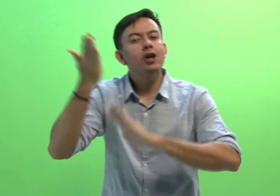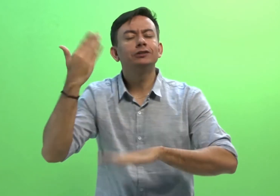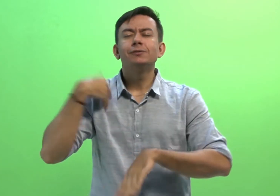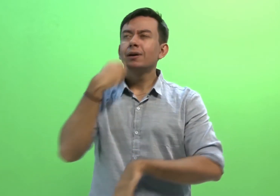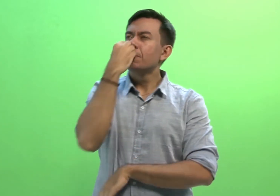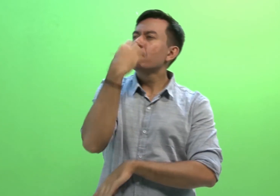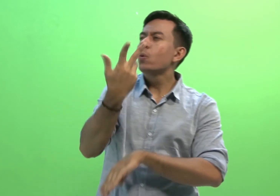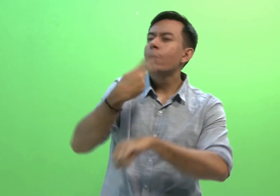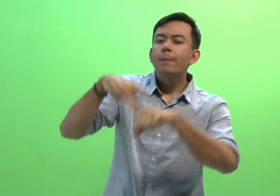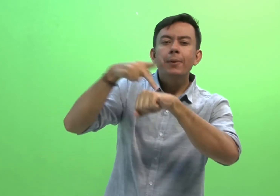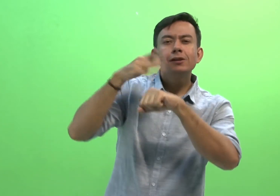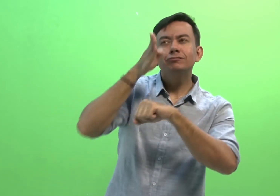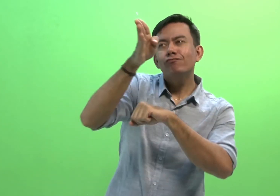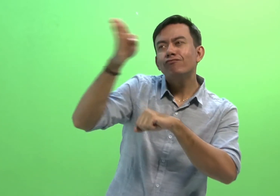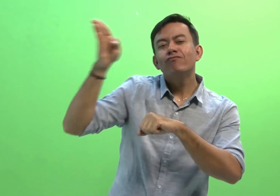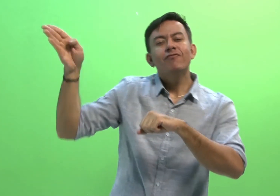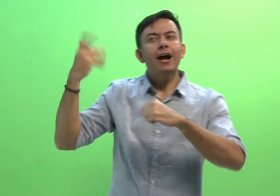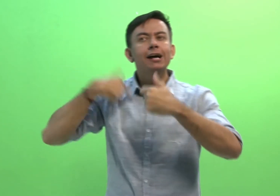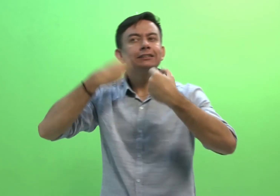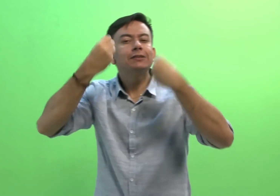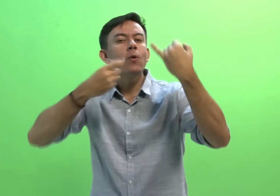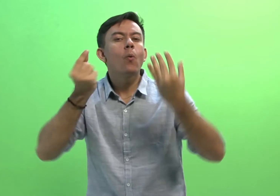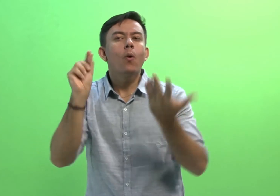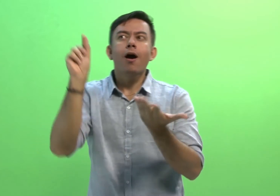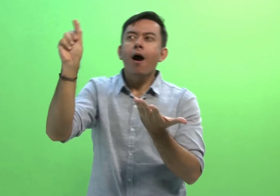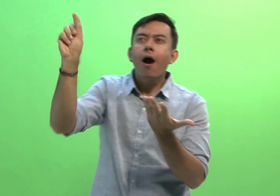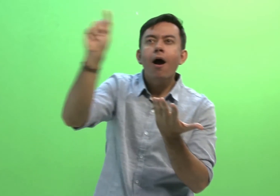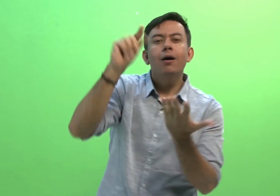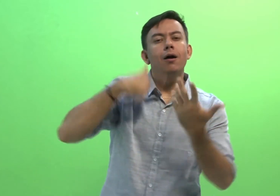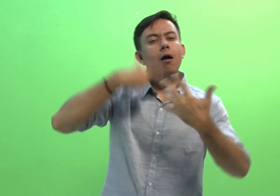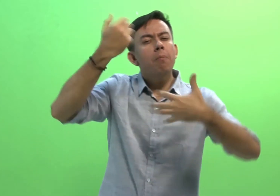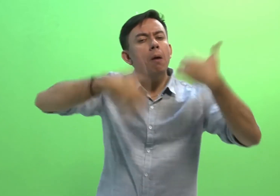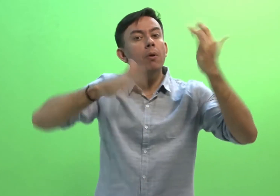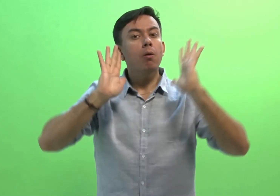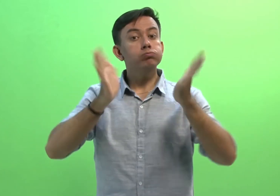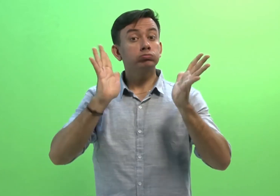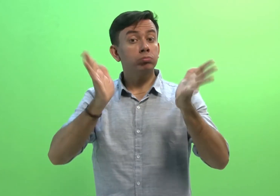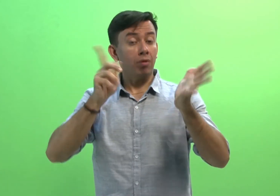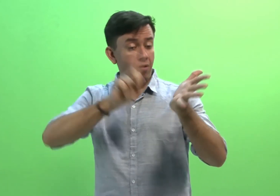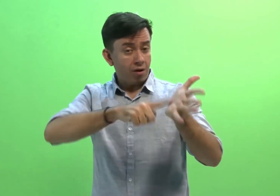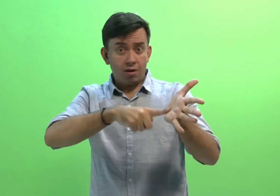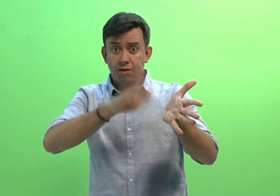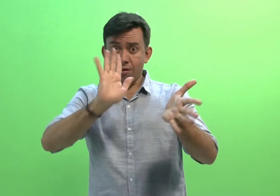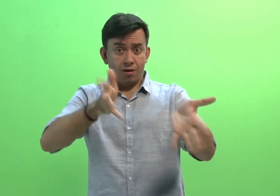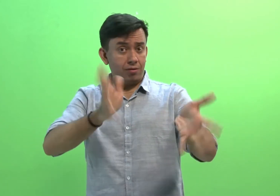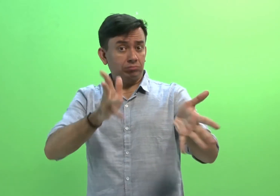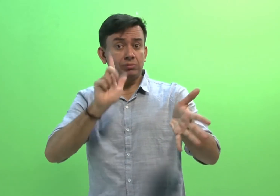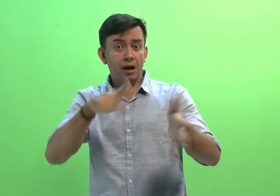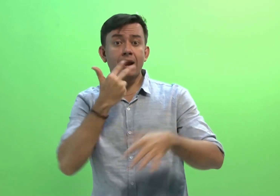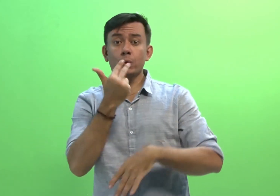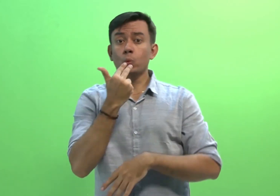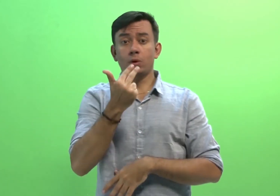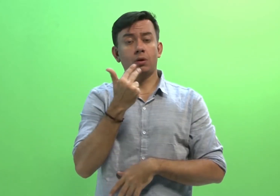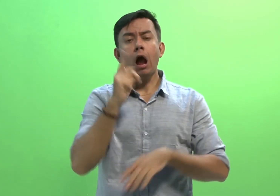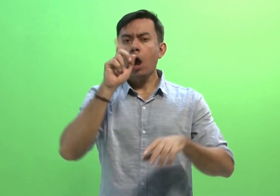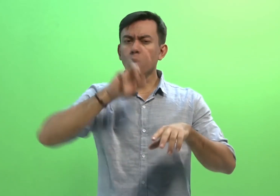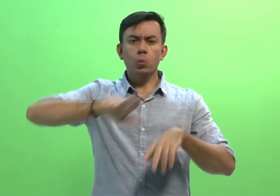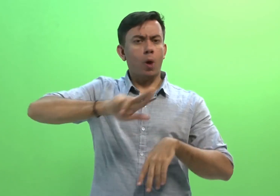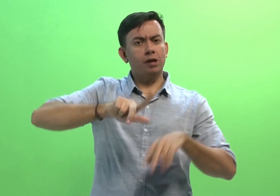viajou, a viagem foi ótima, fiz uma viagem em outros países e relatar tudo isso. A língua de sinais, ela propicia isso, não é